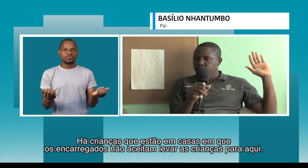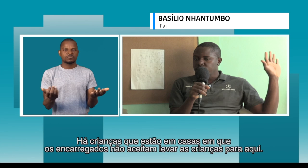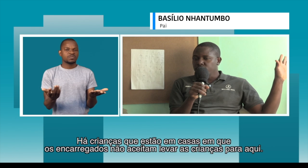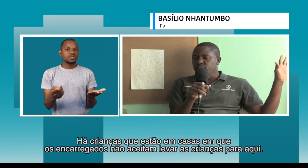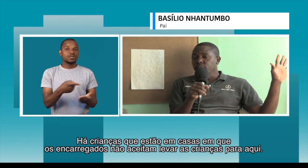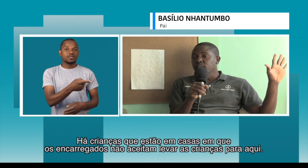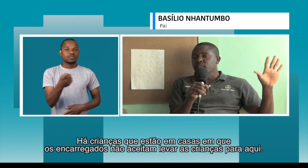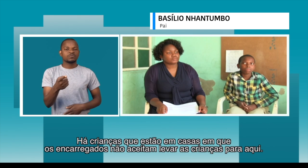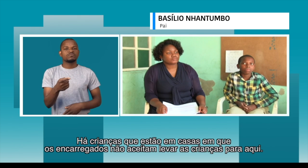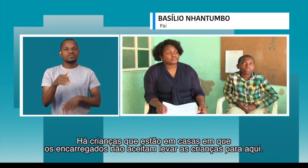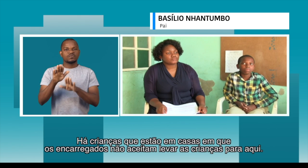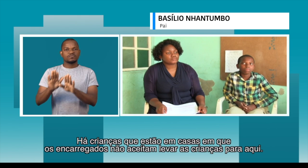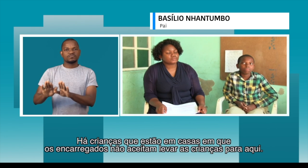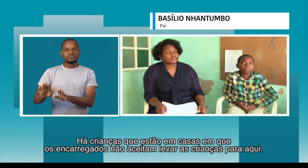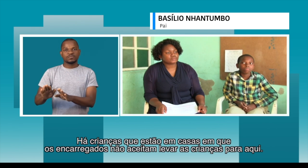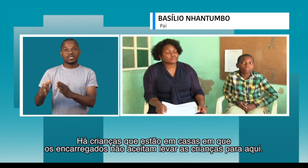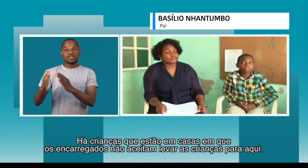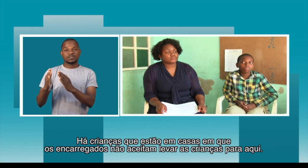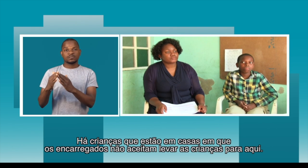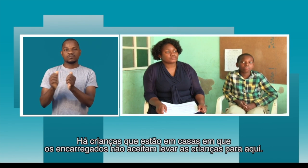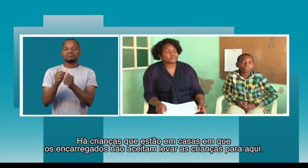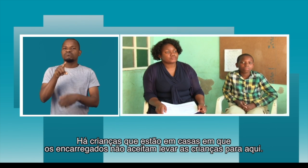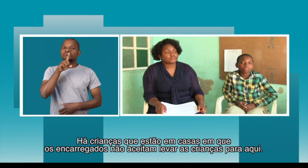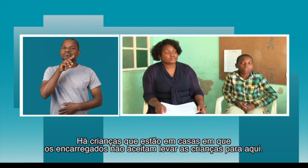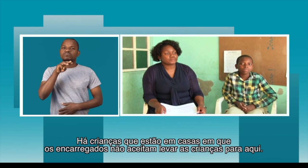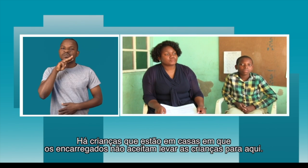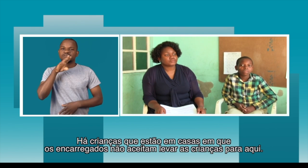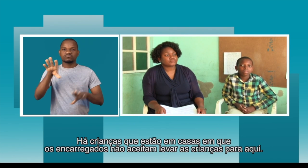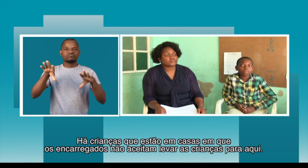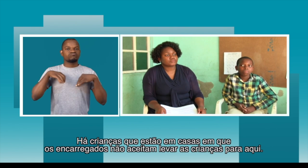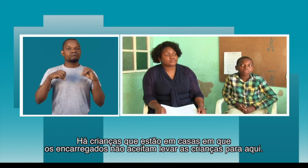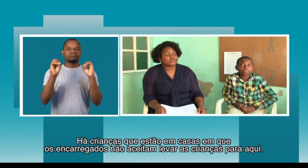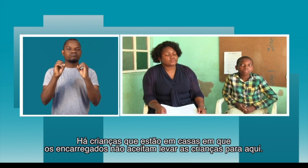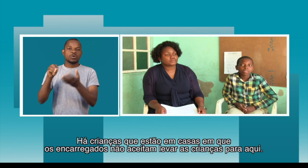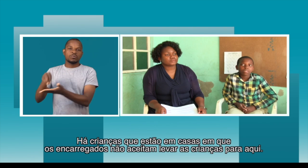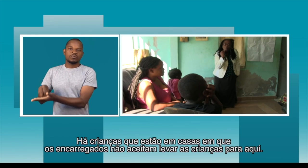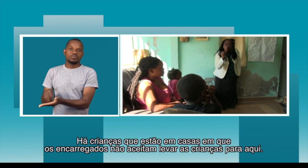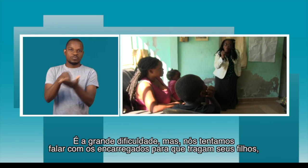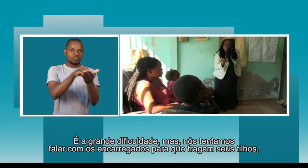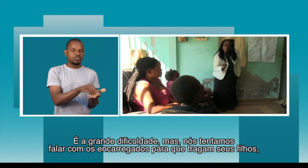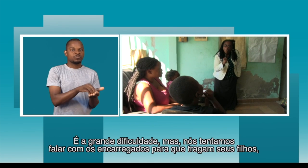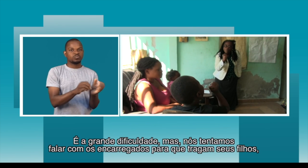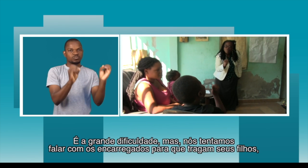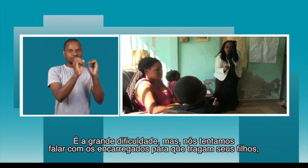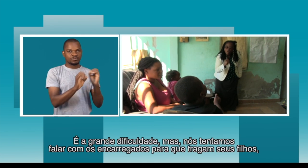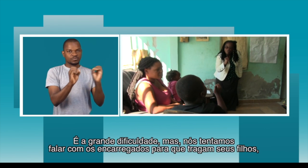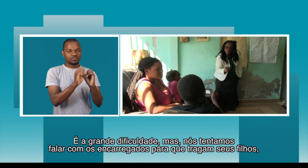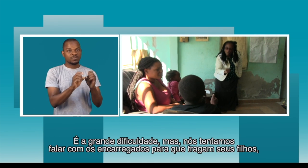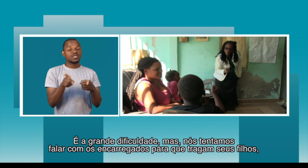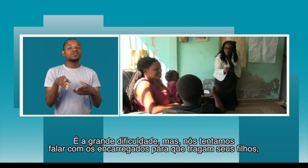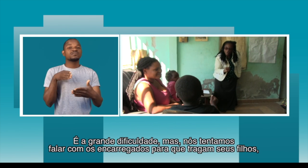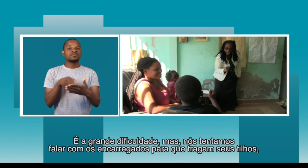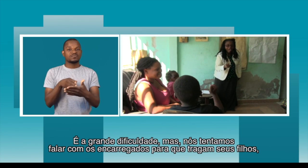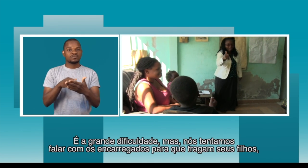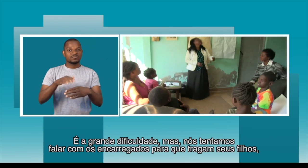nas casas que os encarregados não aceitam levar as crianças para aqui. É